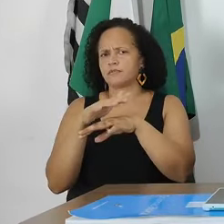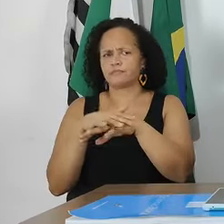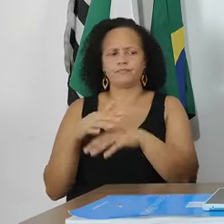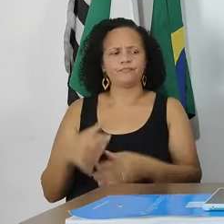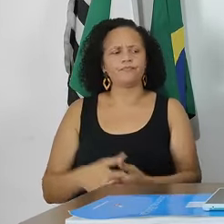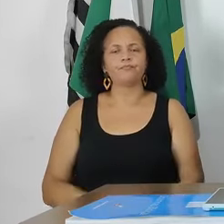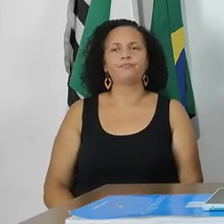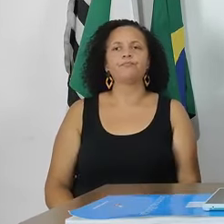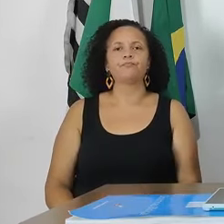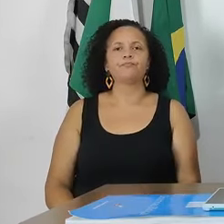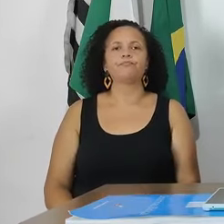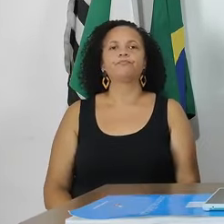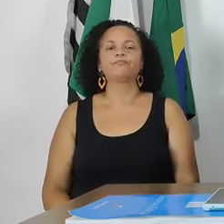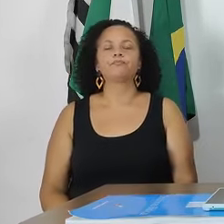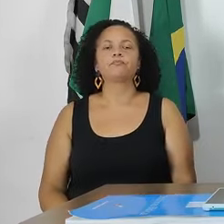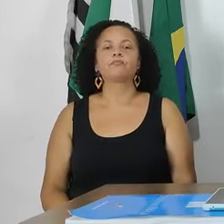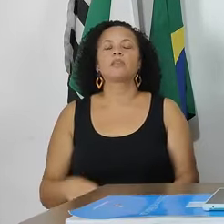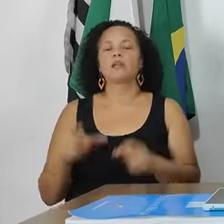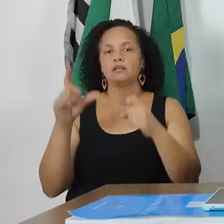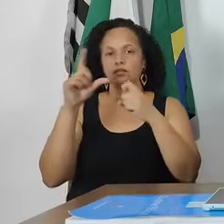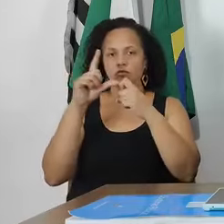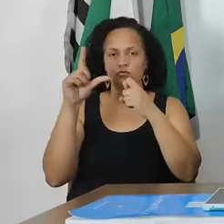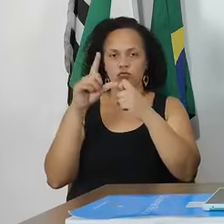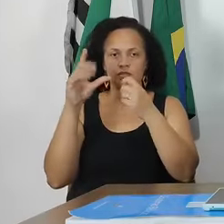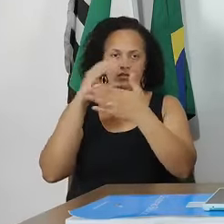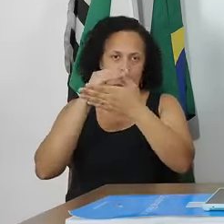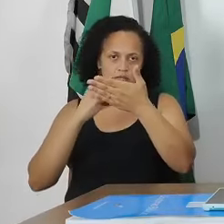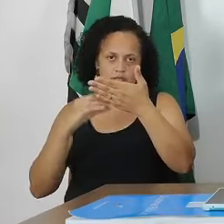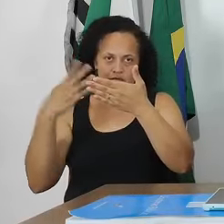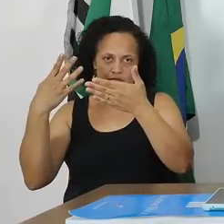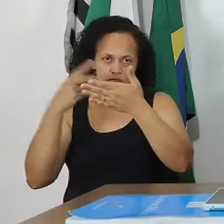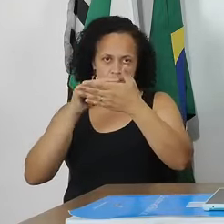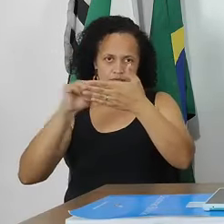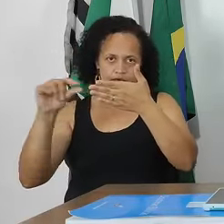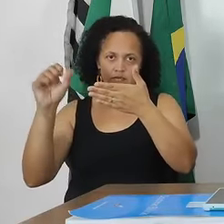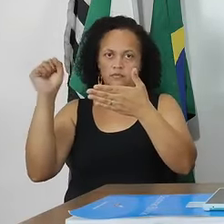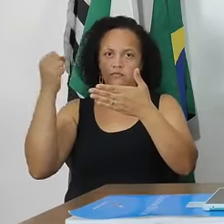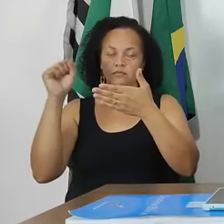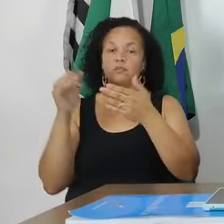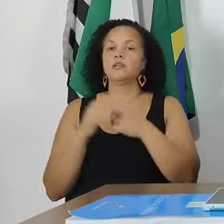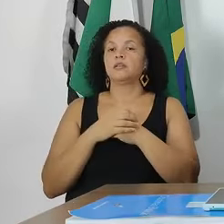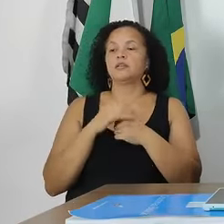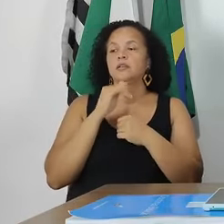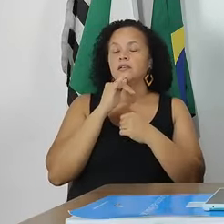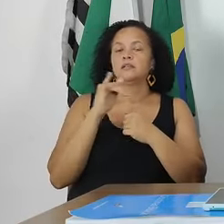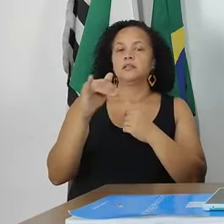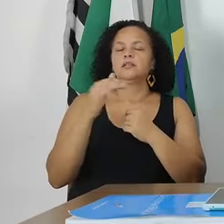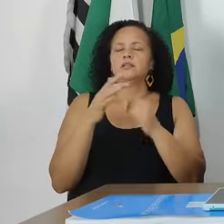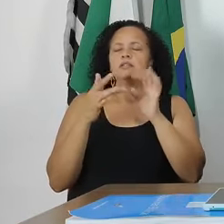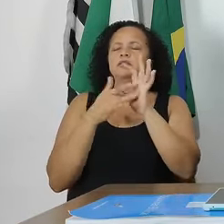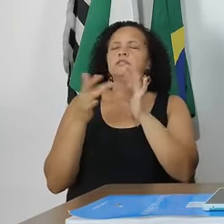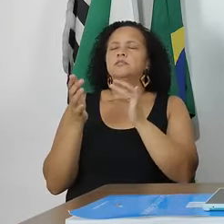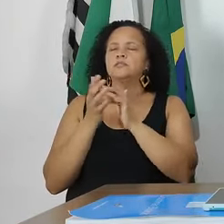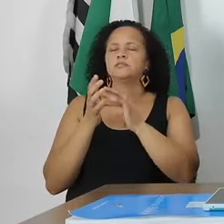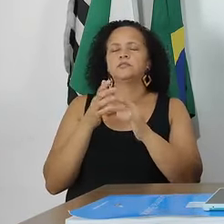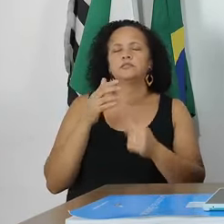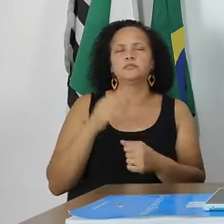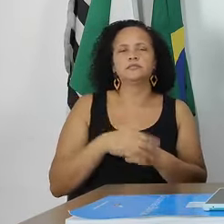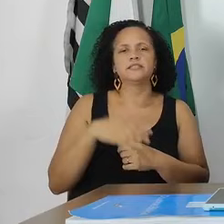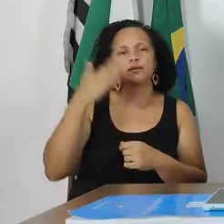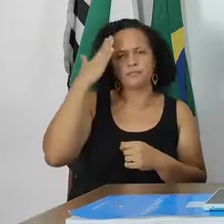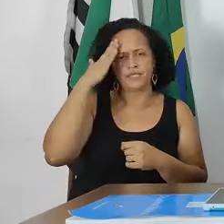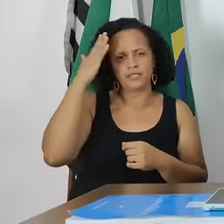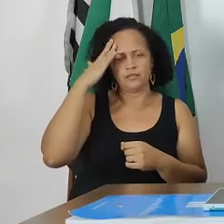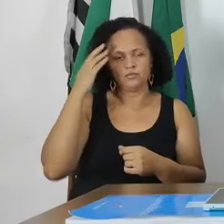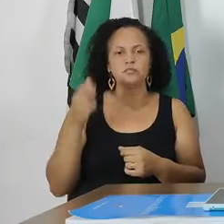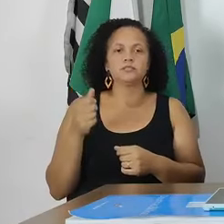de Pedro, né? Diz que Jesus estava lá na sinagoga e ele ouviu, né? Chegaram a informação para